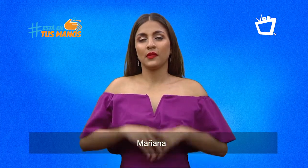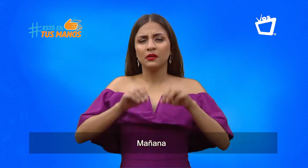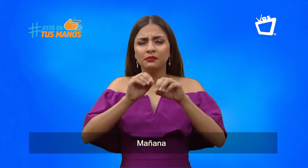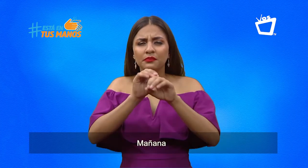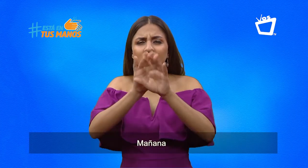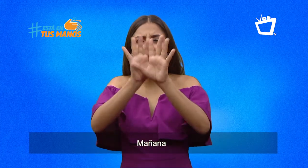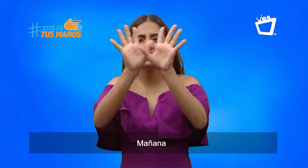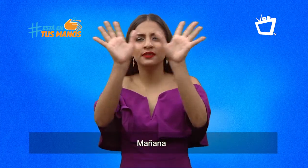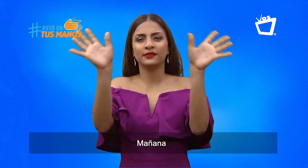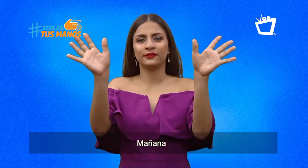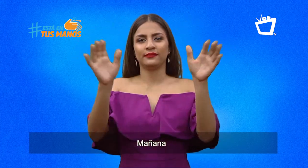mañana